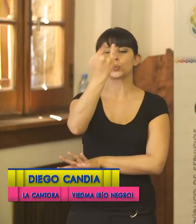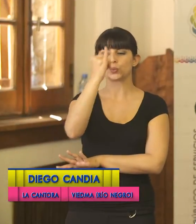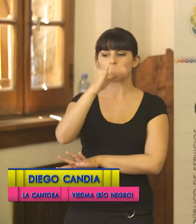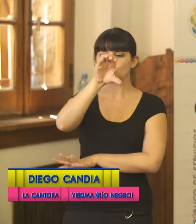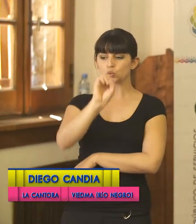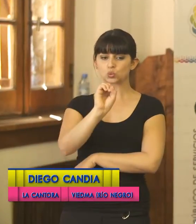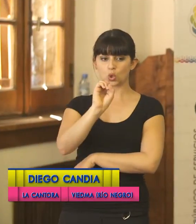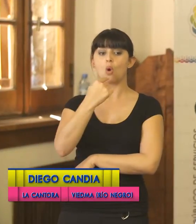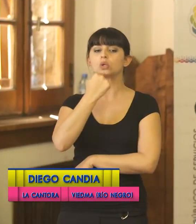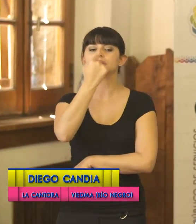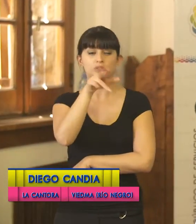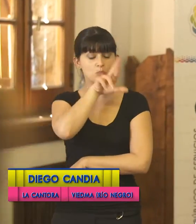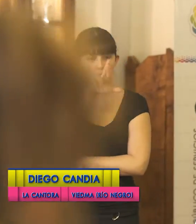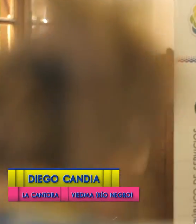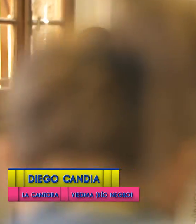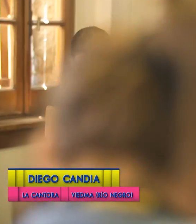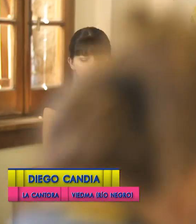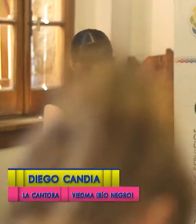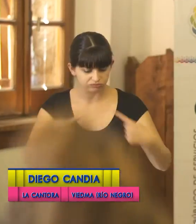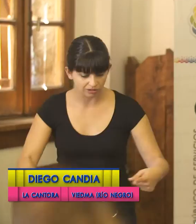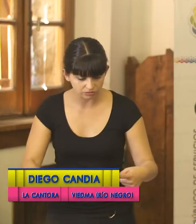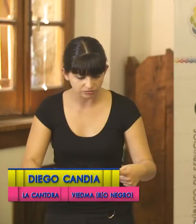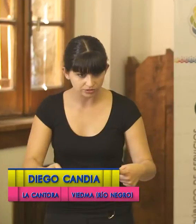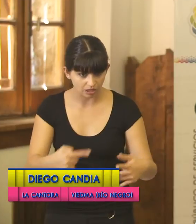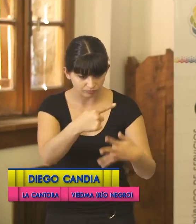cosas todas son mentiras